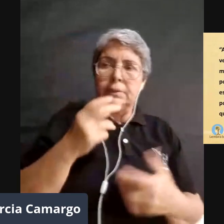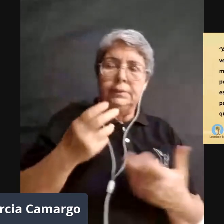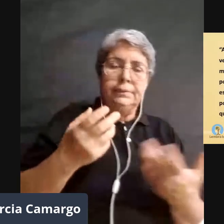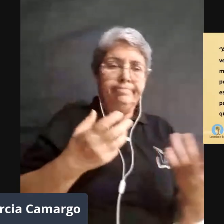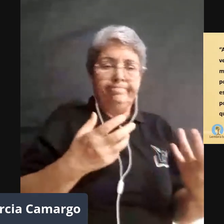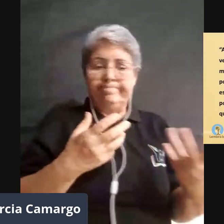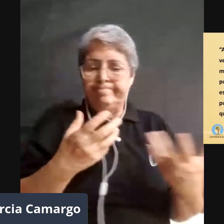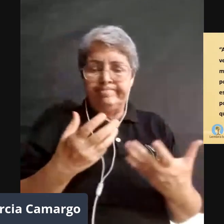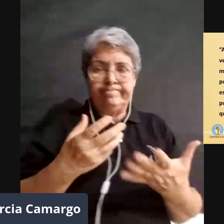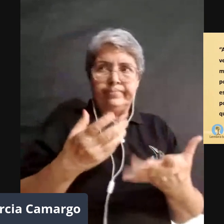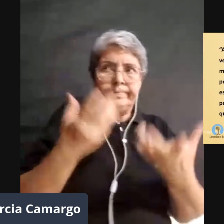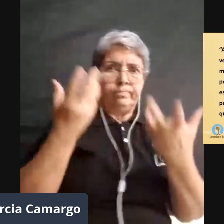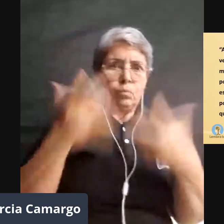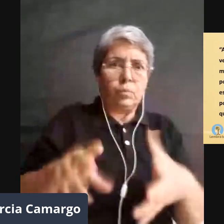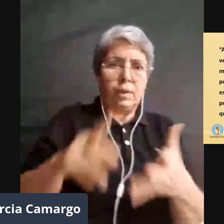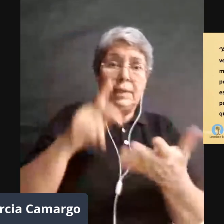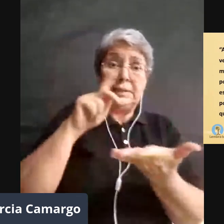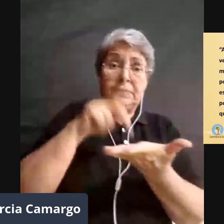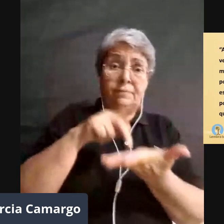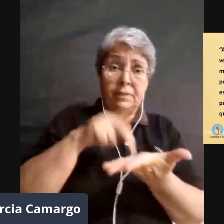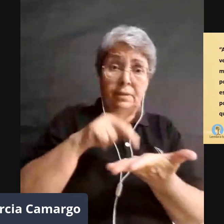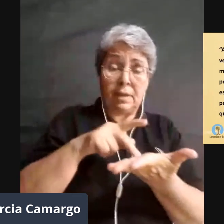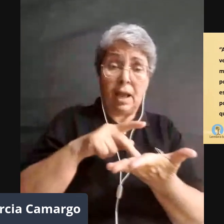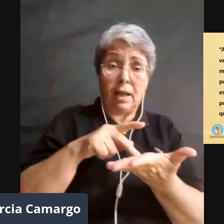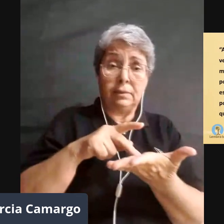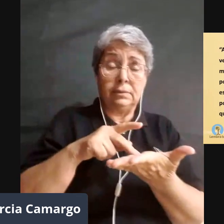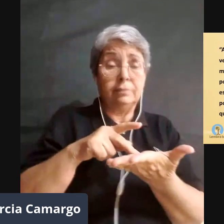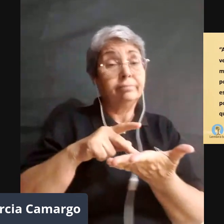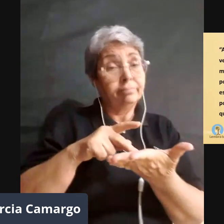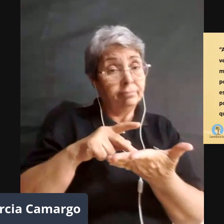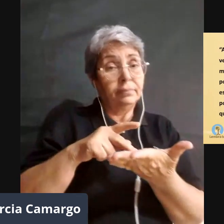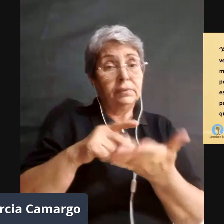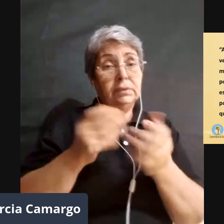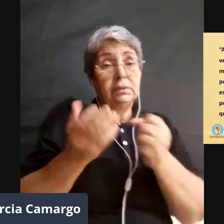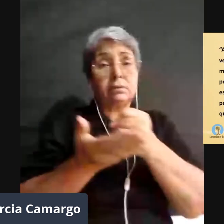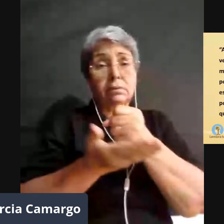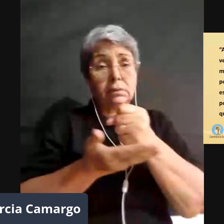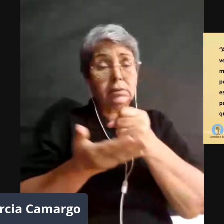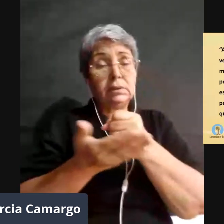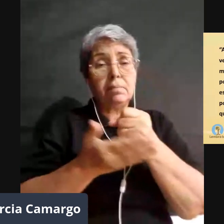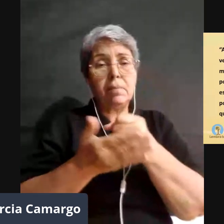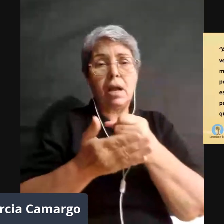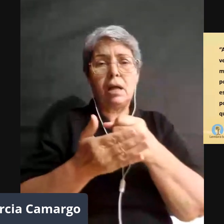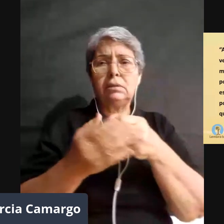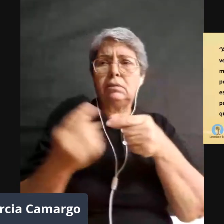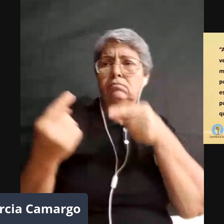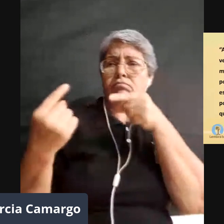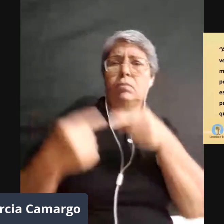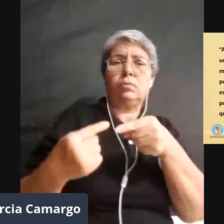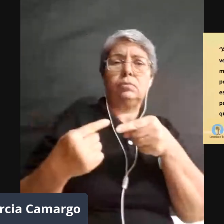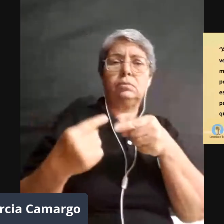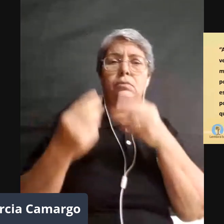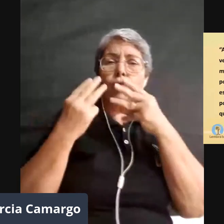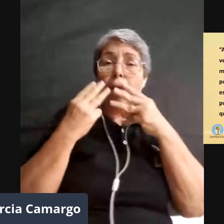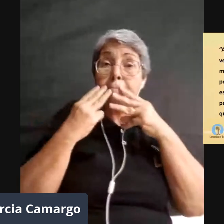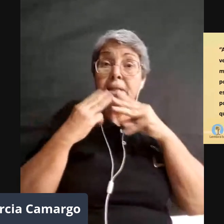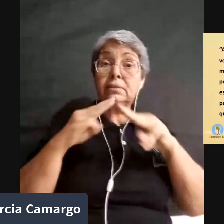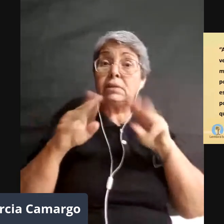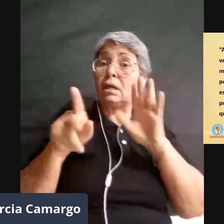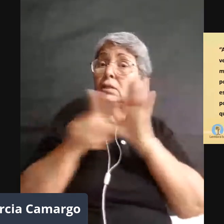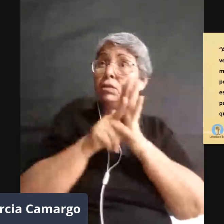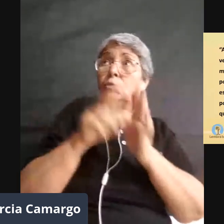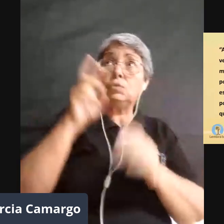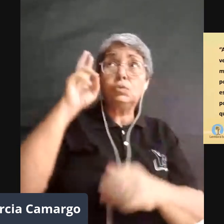esta verdade constitui a base de grande parte da oposição manifestada em Minneapolis contra a mensagem do Senhor por meio dos